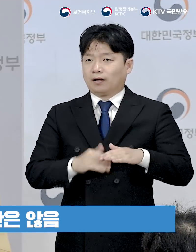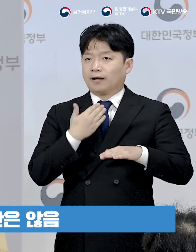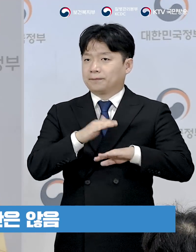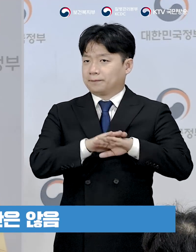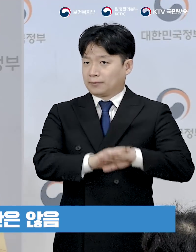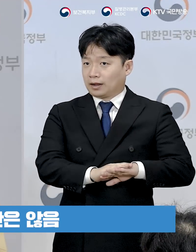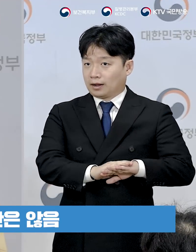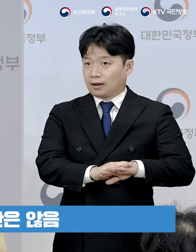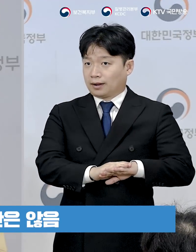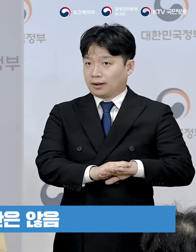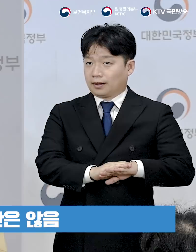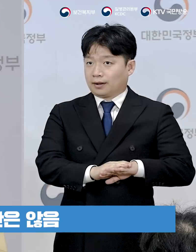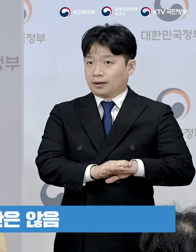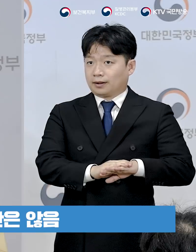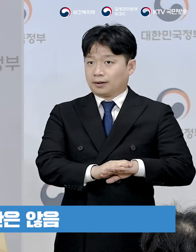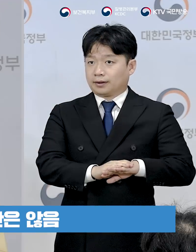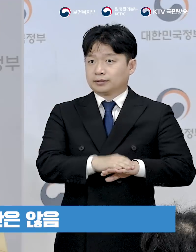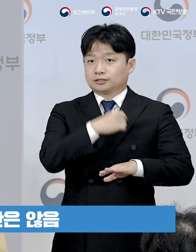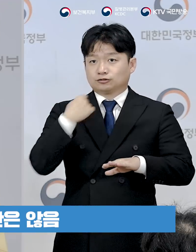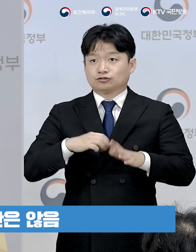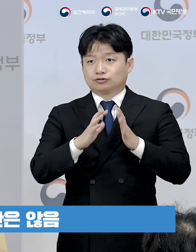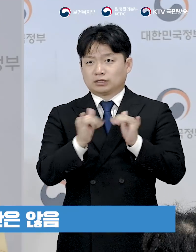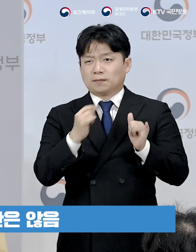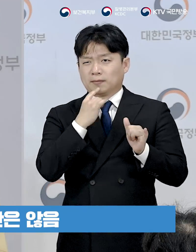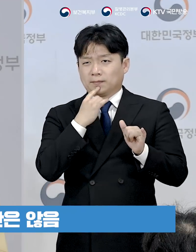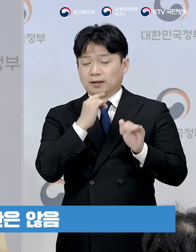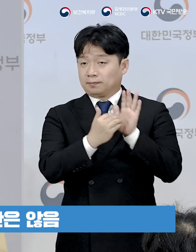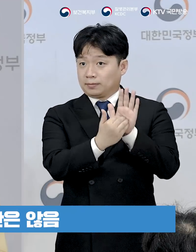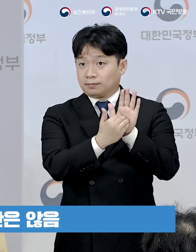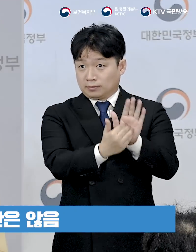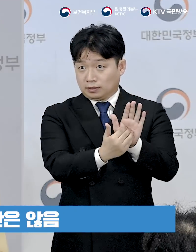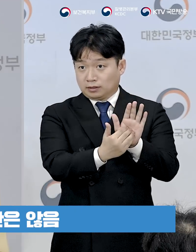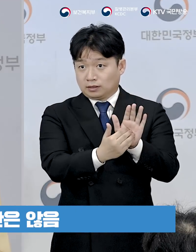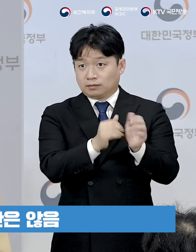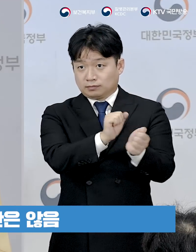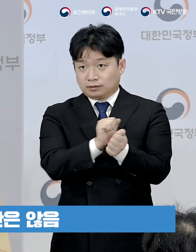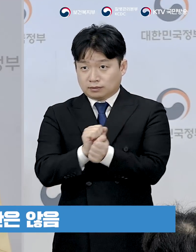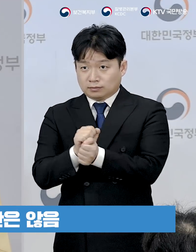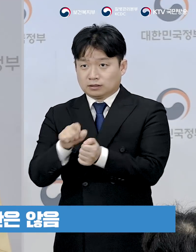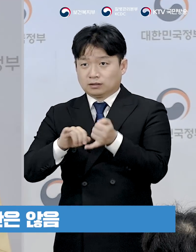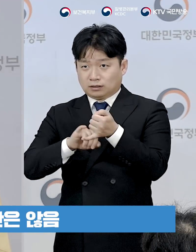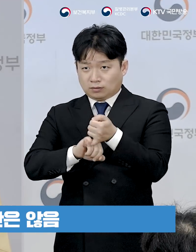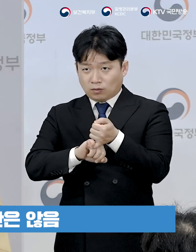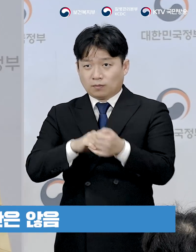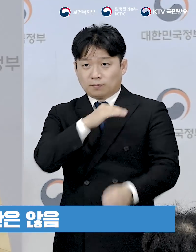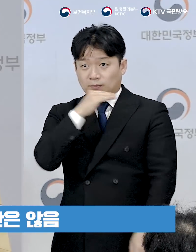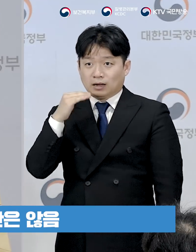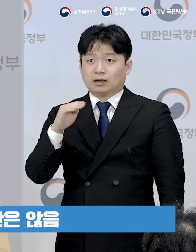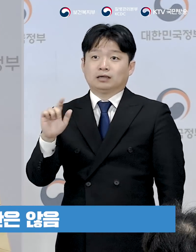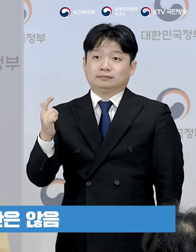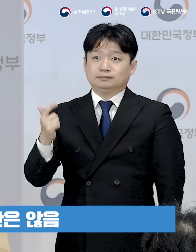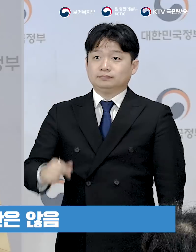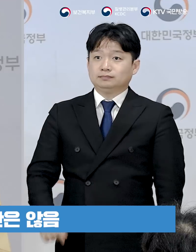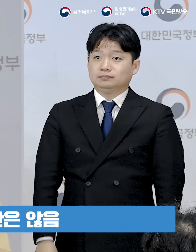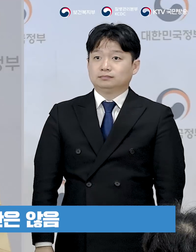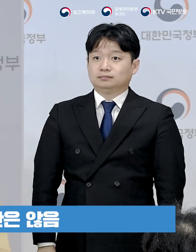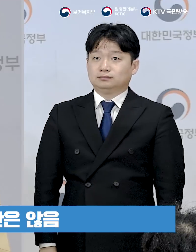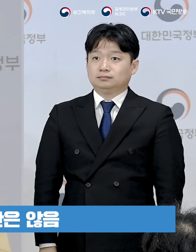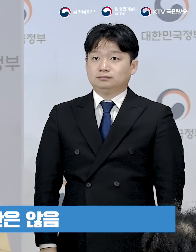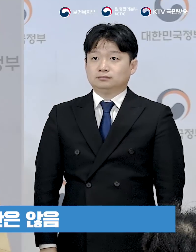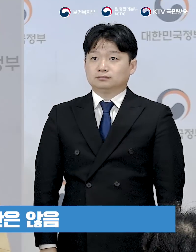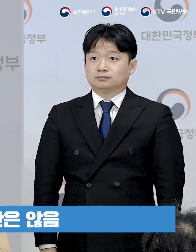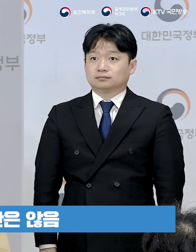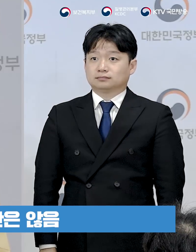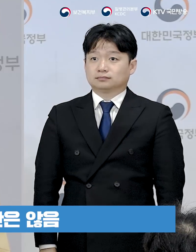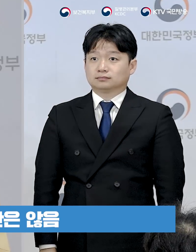사실인데 그런 사실을 염두에 둔다면 특정한 국가의 특정한 사람들만 제한하는 것은 감염 차원에서 그렇게 반드시 옳은